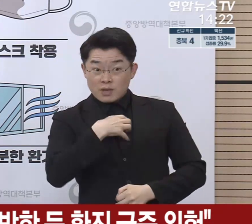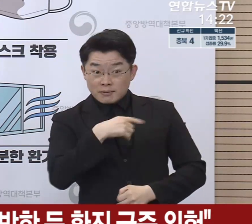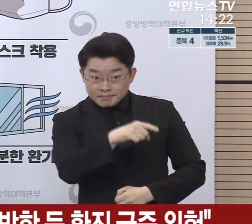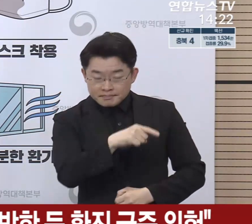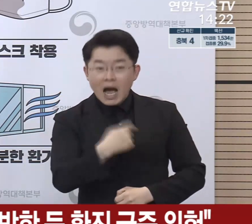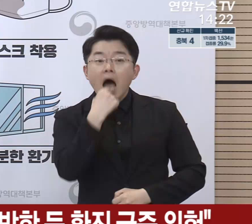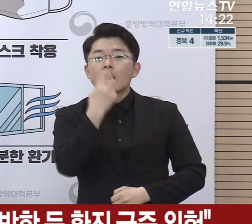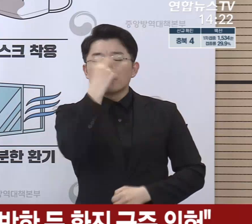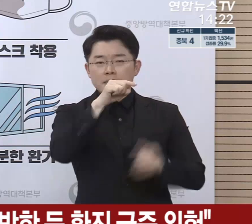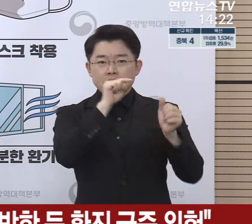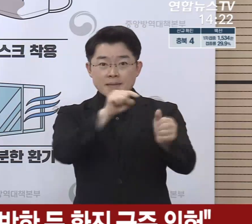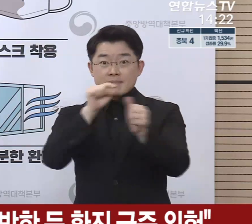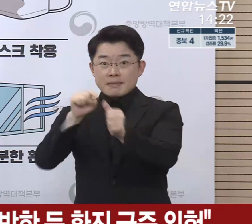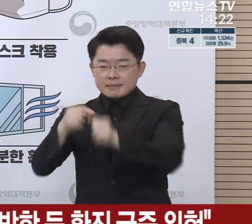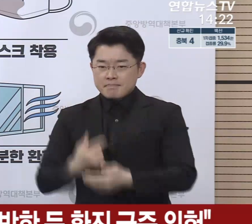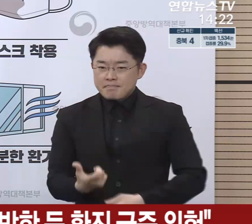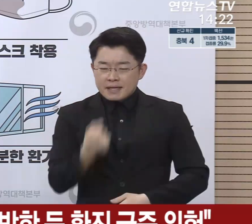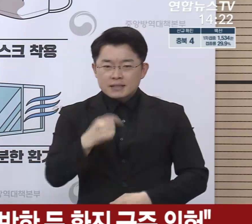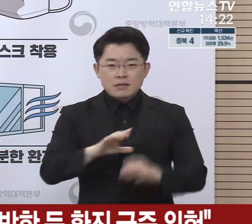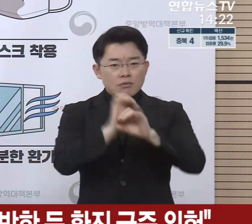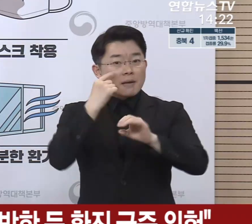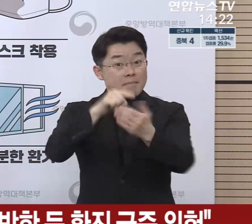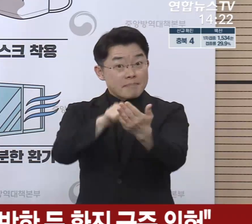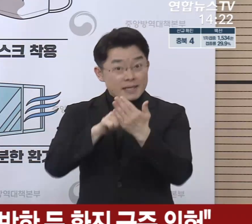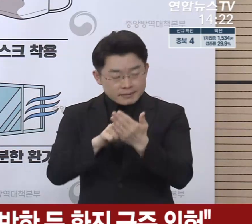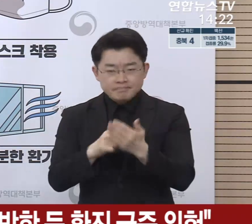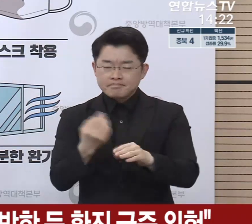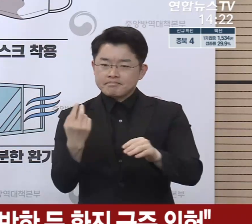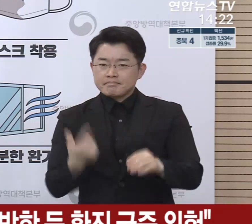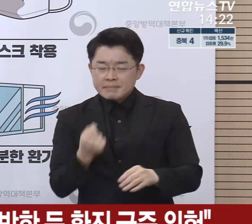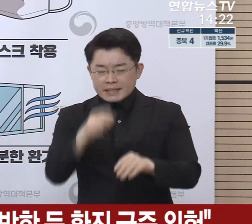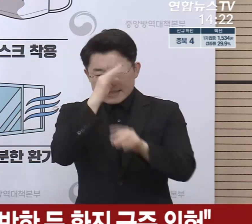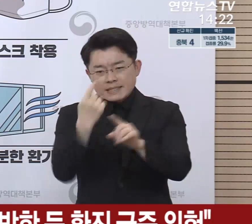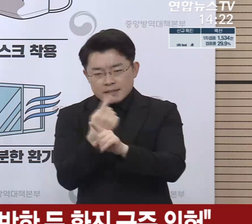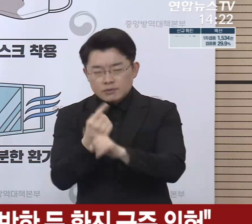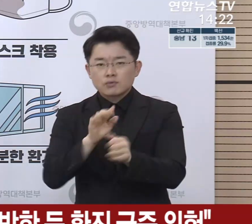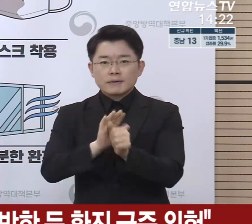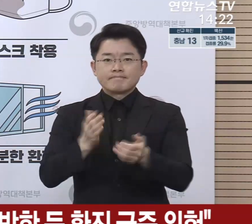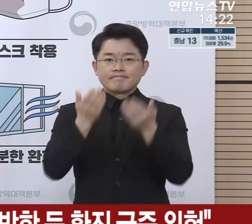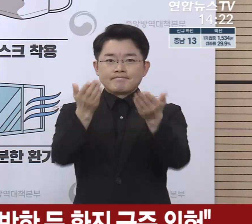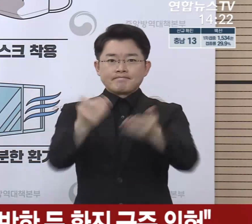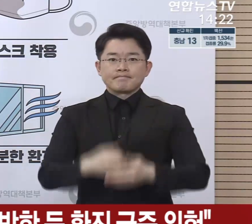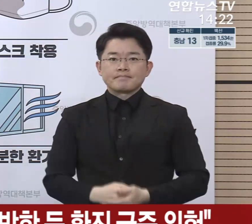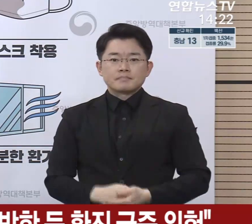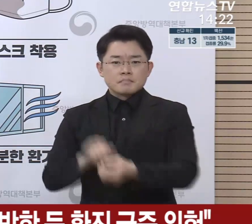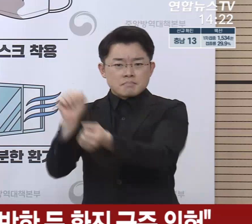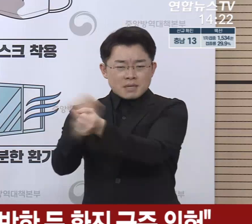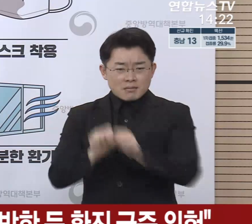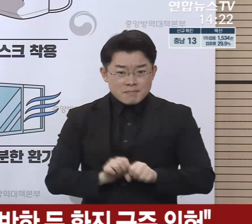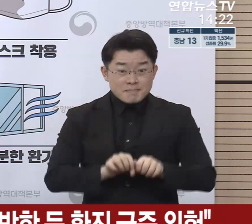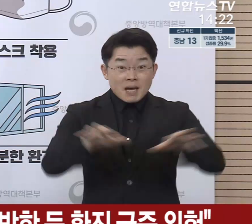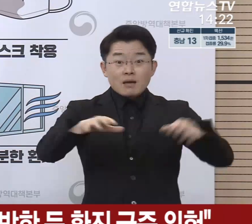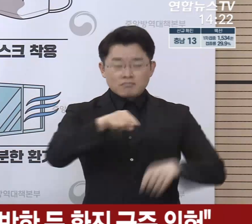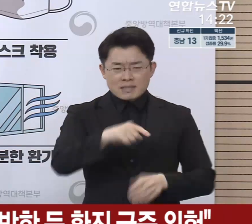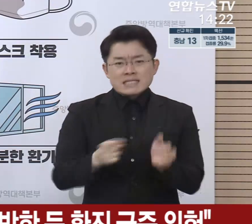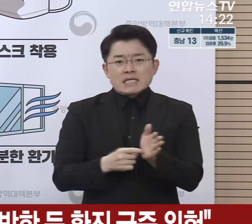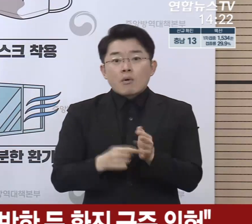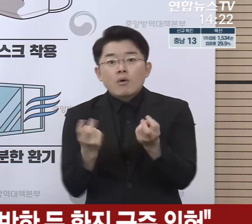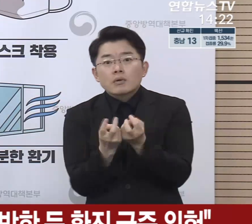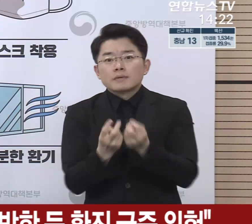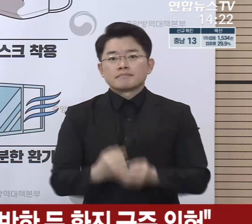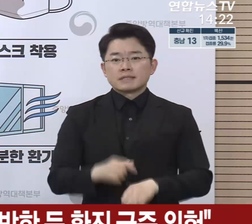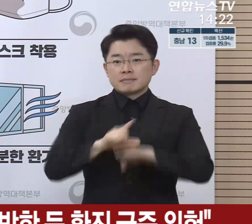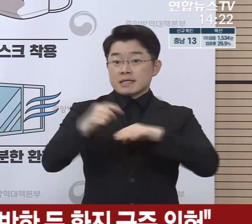등을 병행하여 조기 발견을 하도록 하겠습니다. 유행 확산 등 긴급 대응이 필요한 경우에는 해당